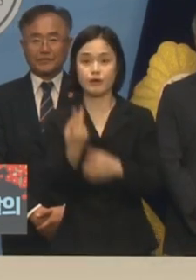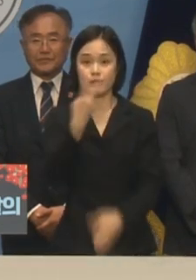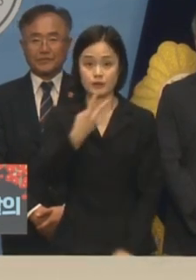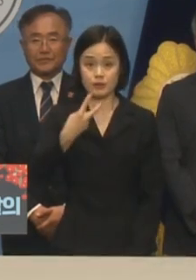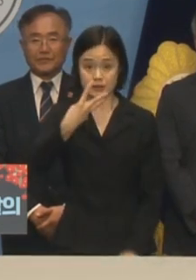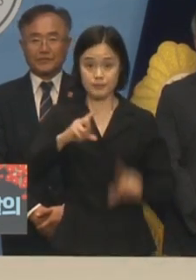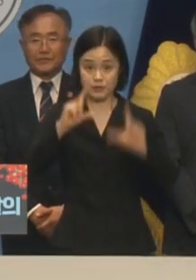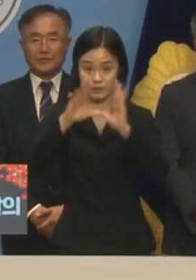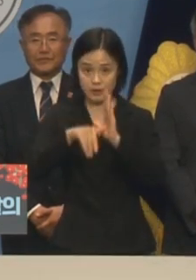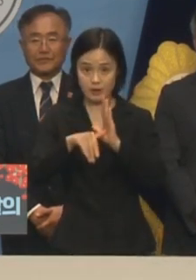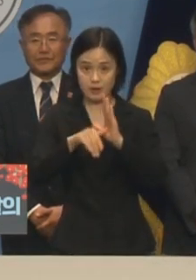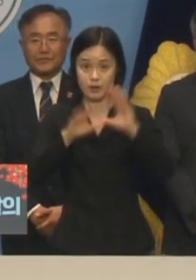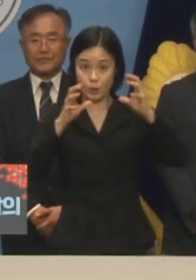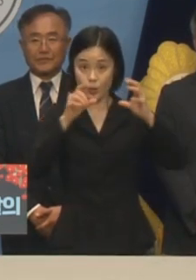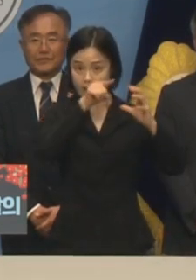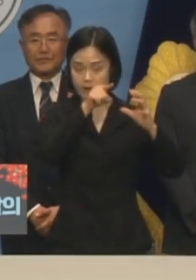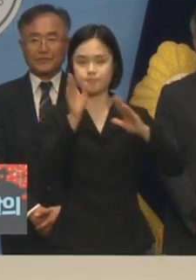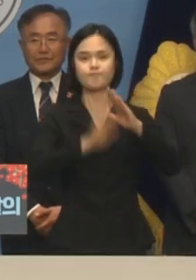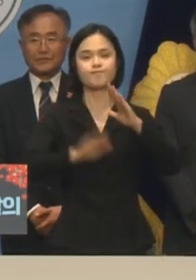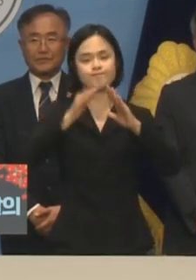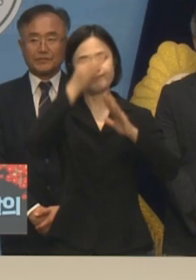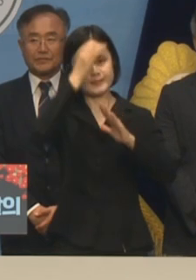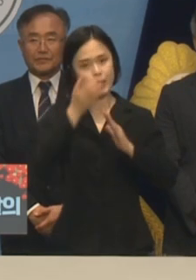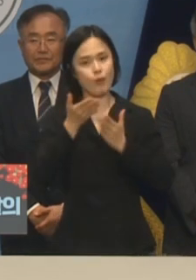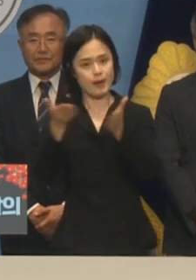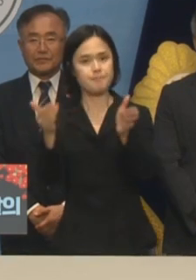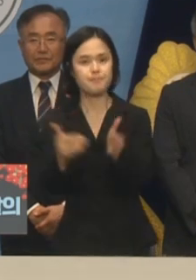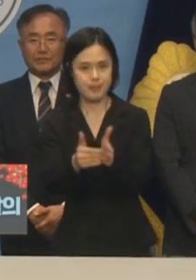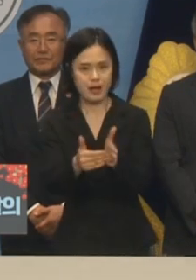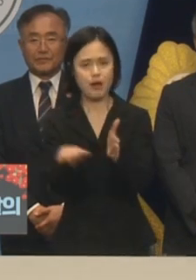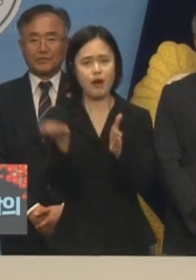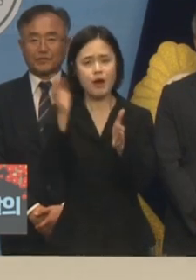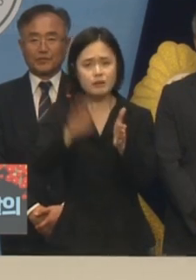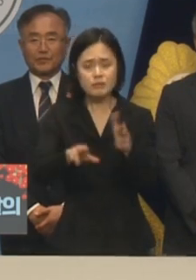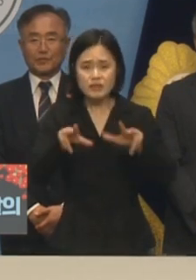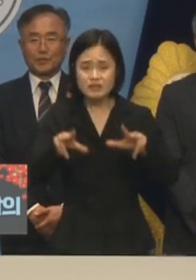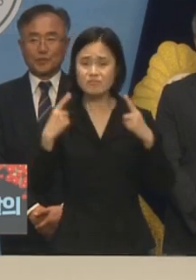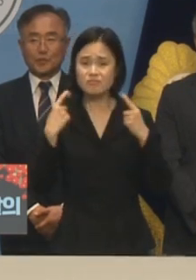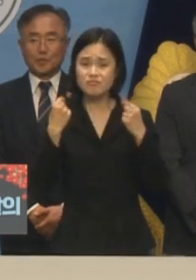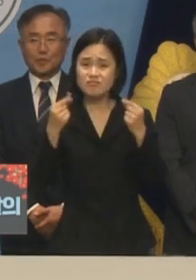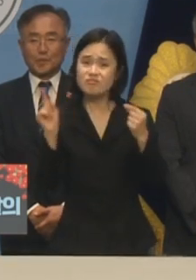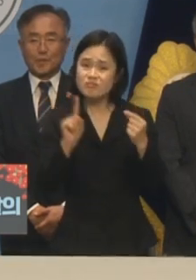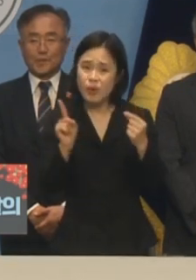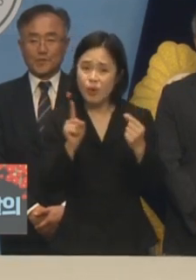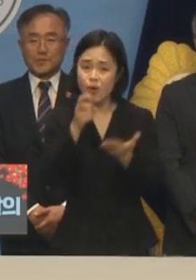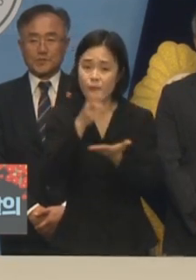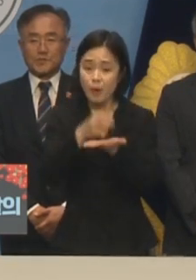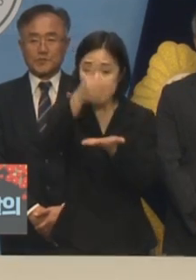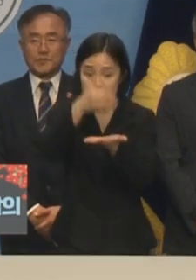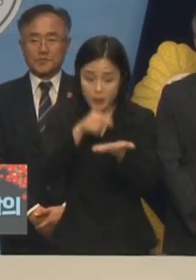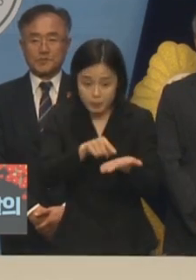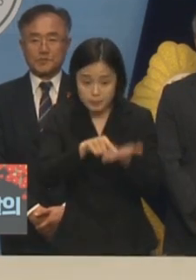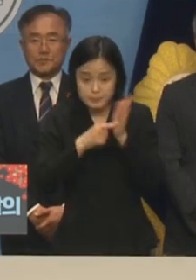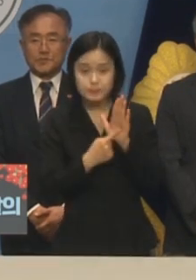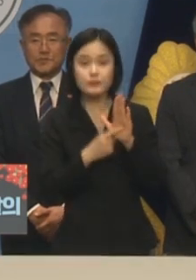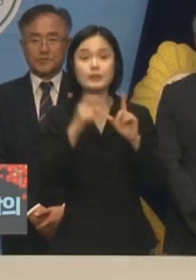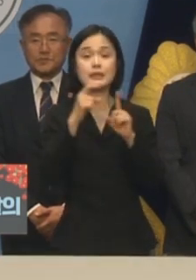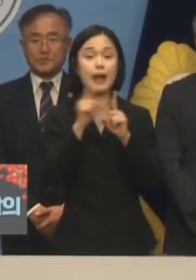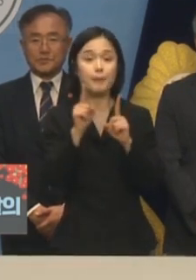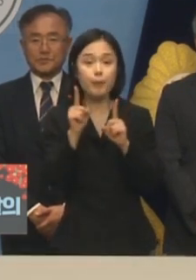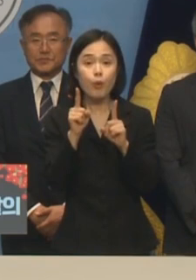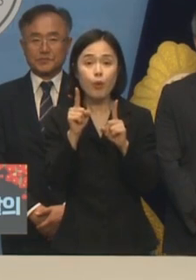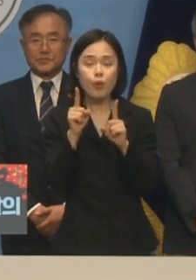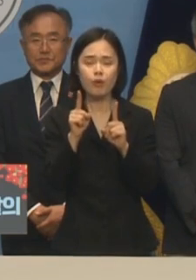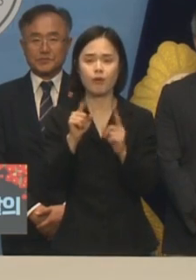국가로부터 공식 사과를 받았습니다. 그러나 여전히 법적 정의로는 소요 사태로 규정되어